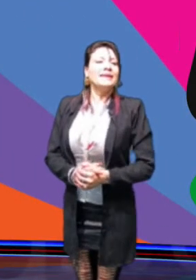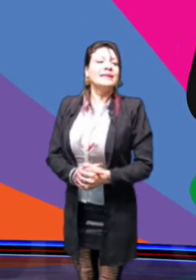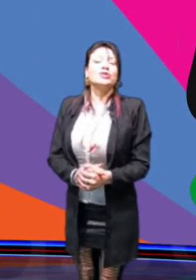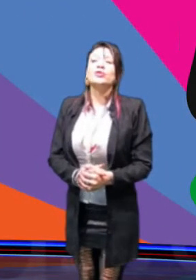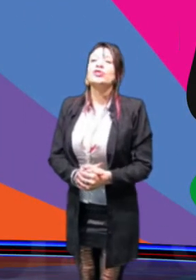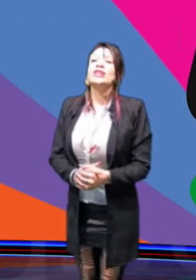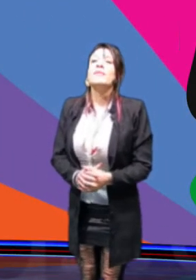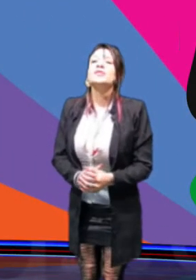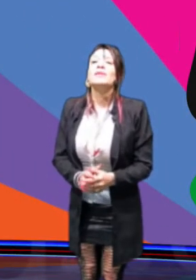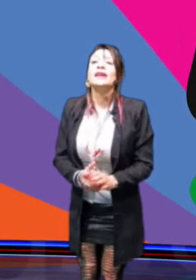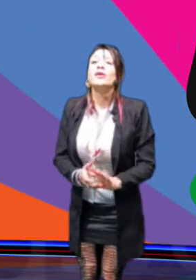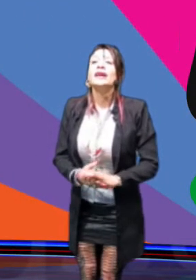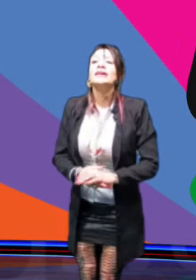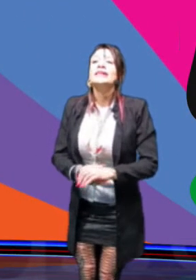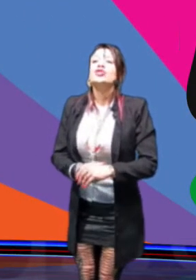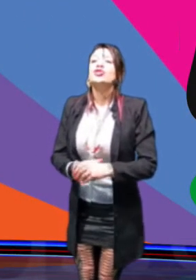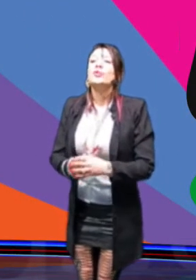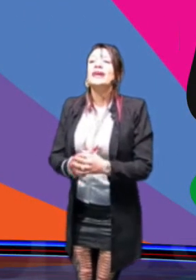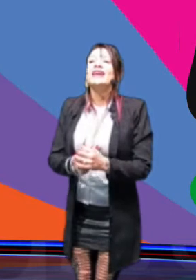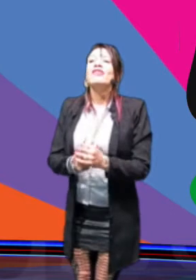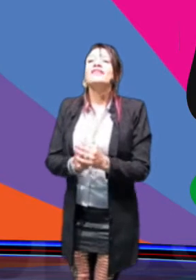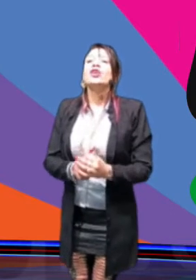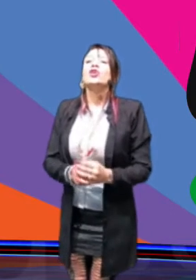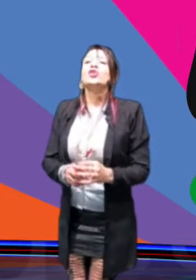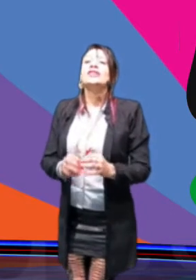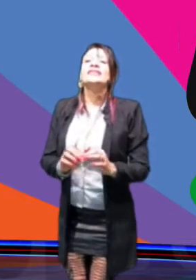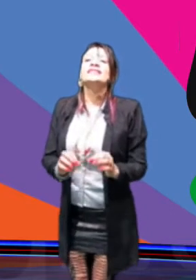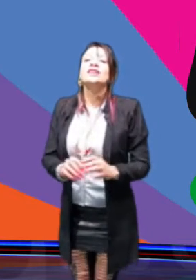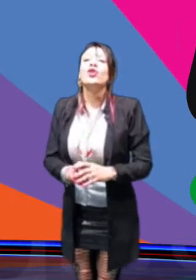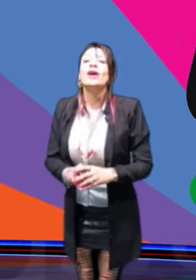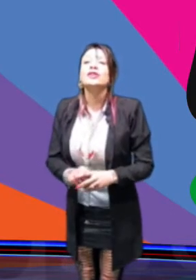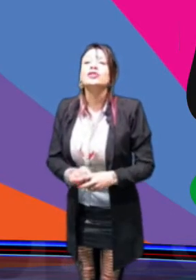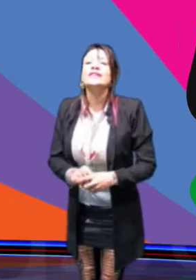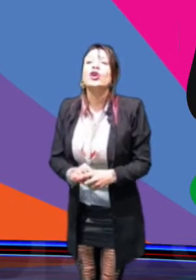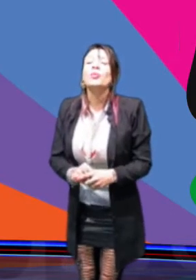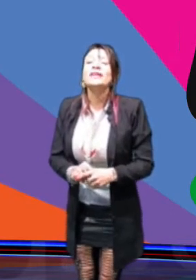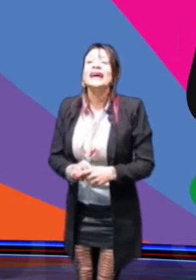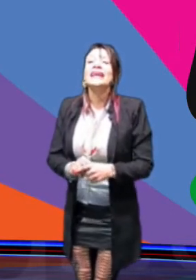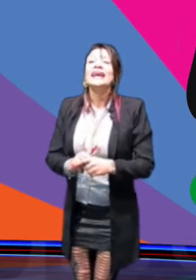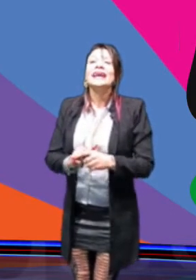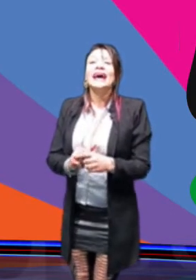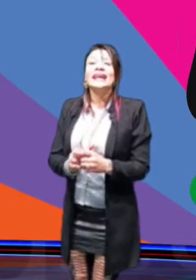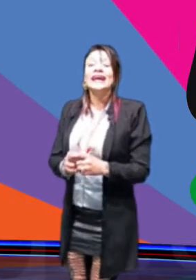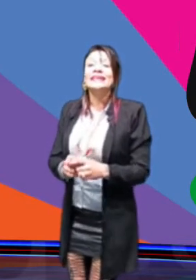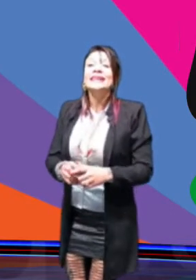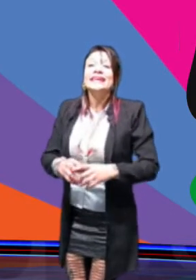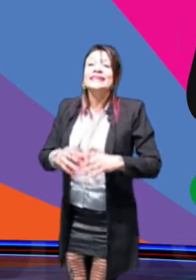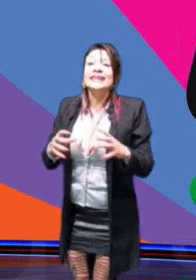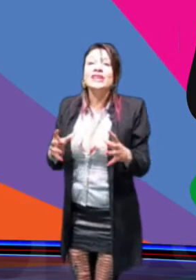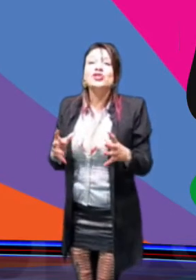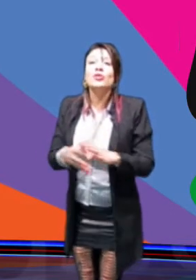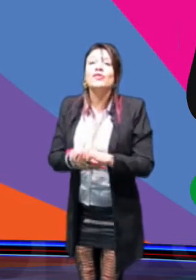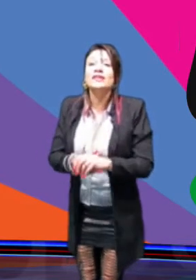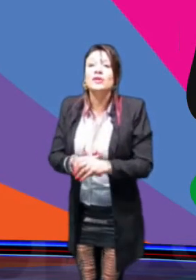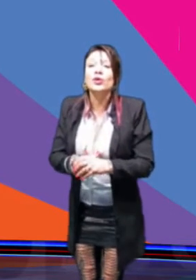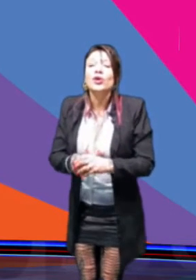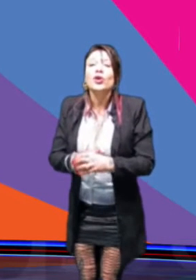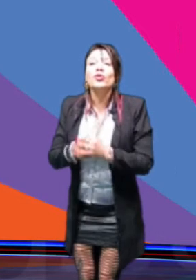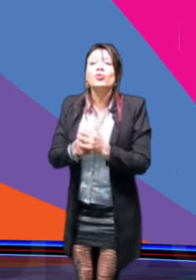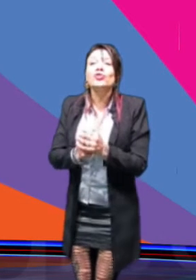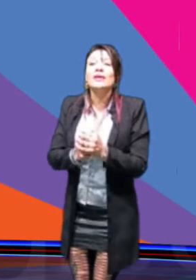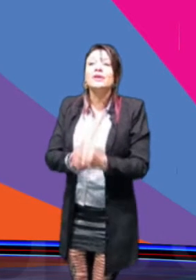Pasamos a otro tema, vamos a hablar ahora sobre el festejo de los 35 años del Hospital Garrahan, que se ha hecho muy festivo